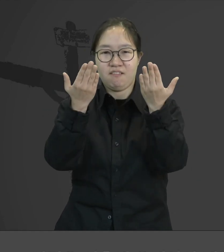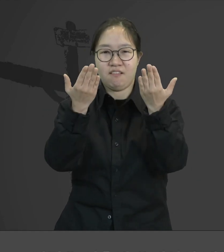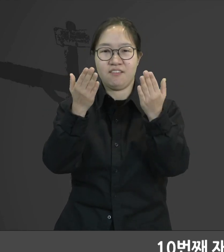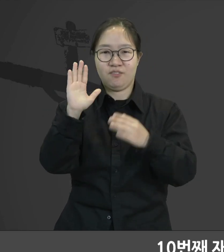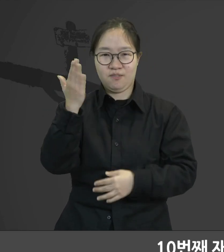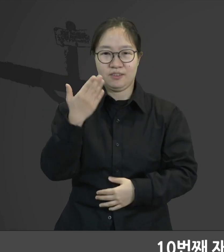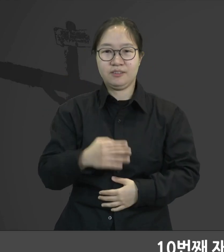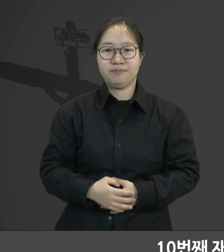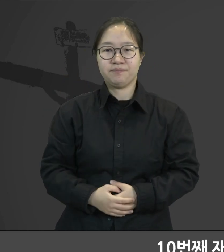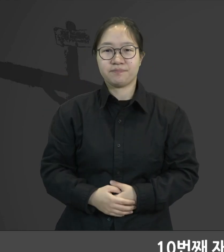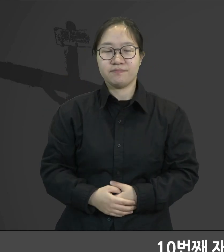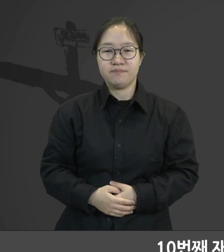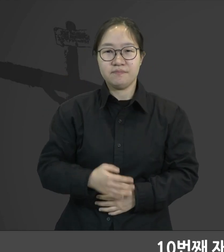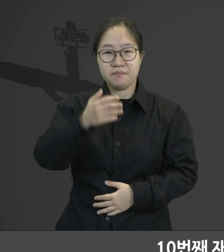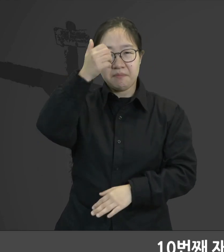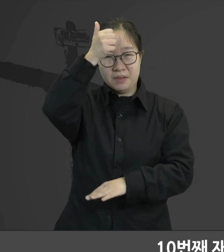됩니다.